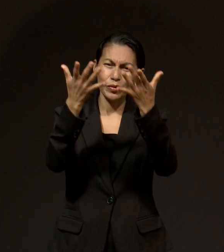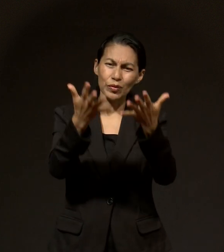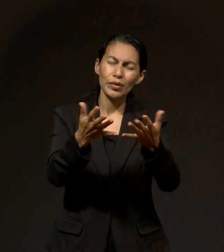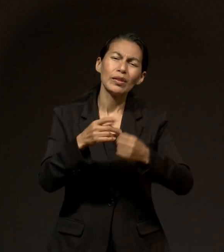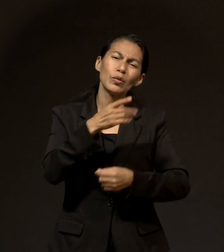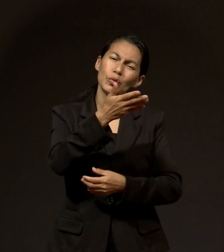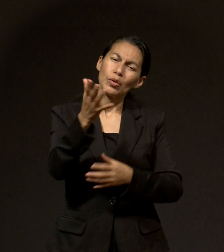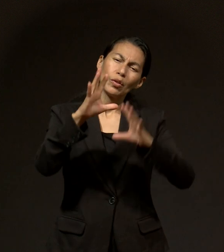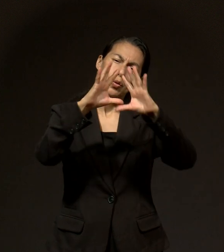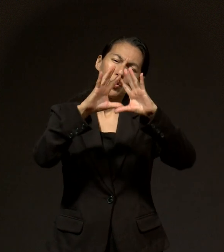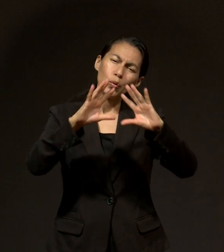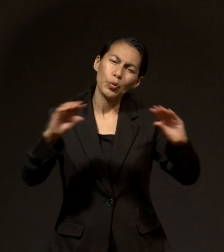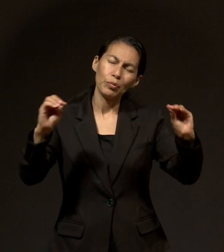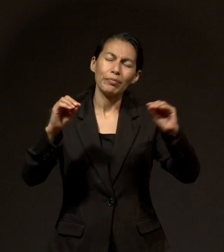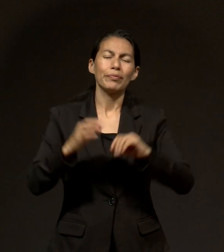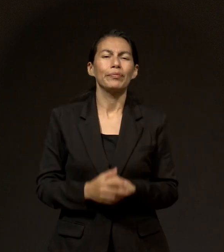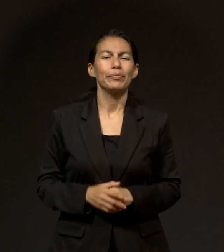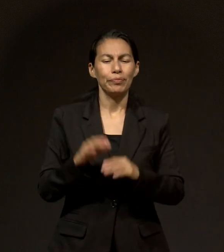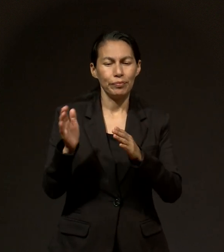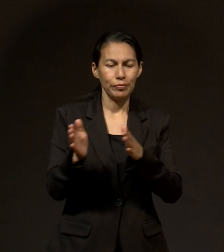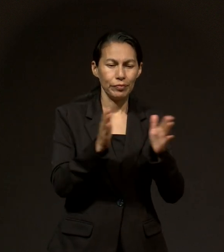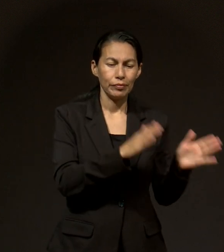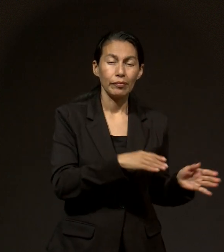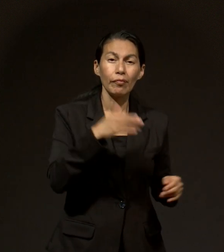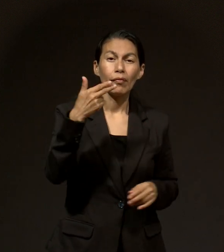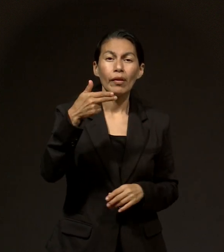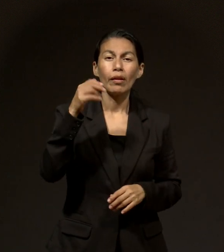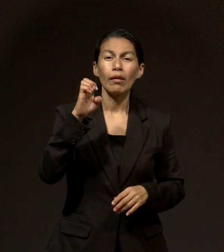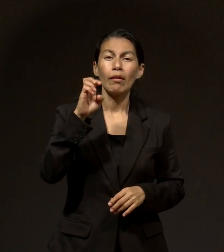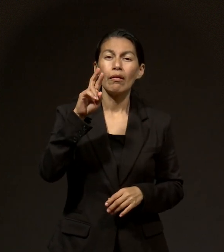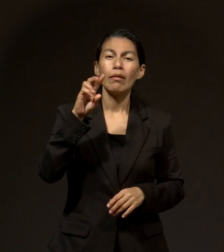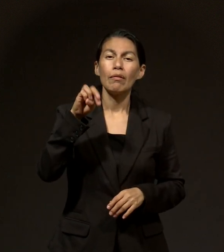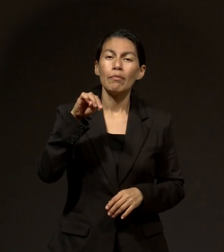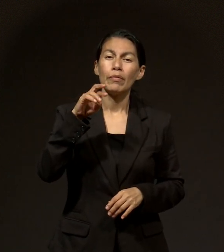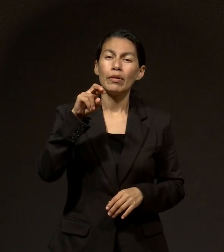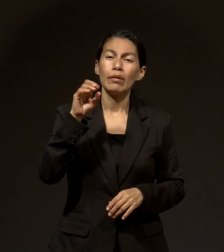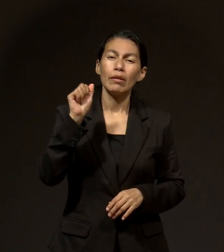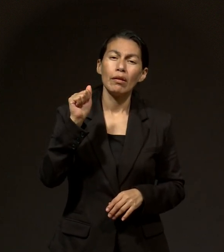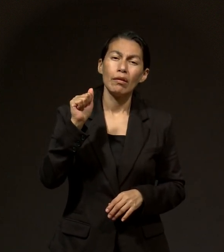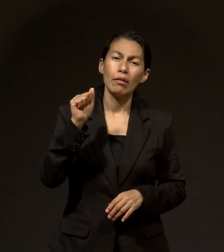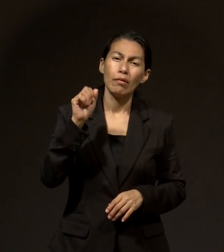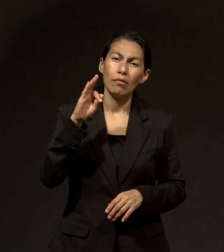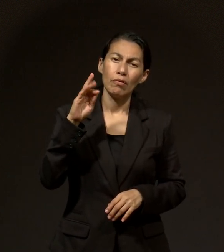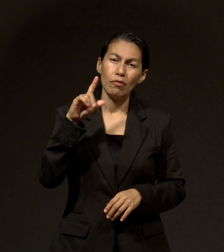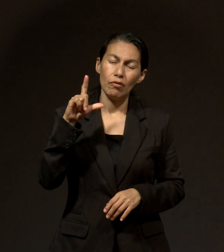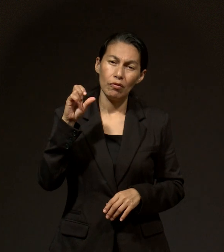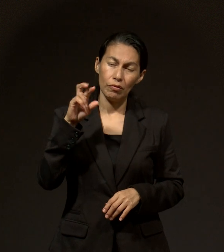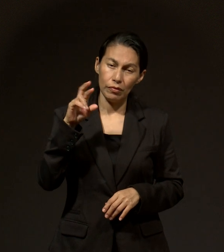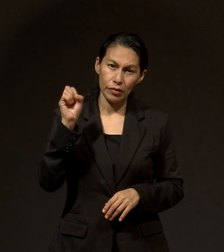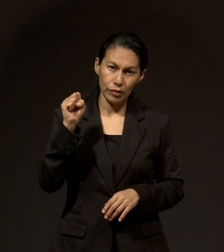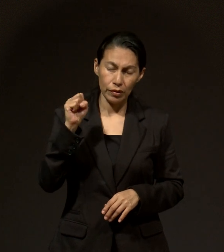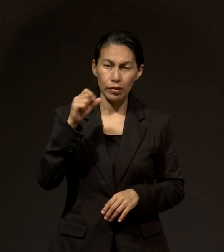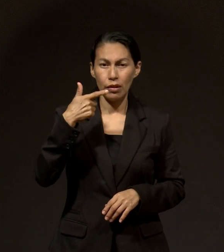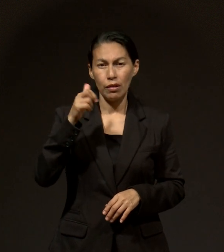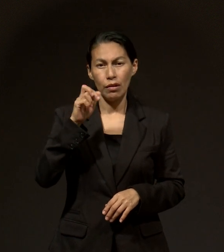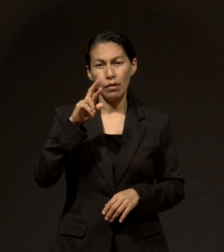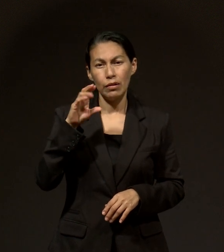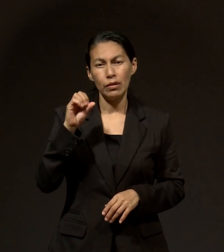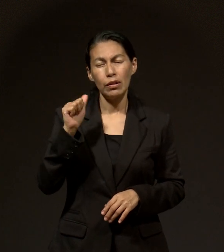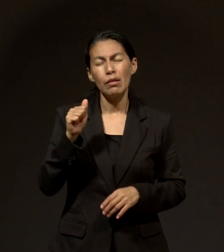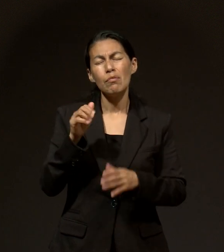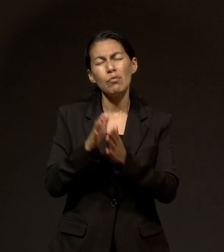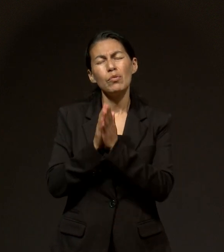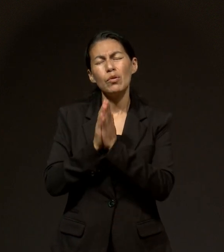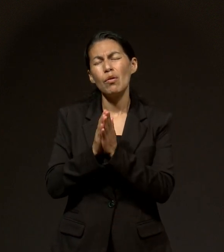para su recuperación Herminia Pérez García Pido oración por Luis Daniel Sánchez Tuvo un